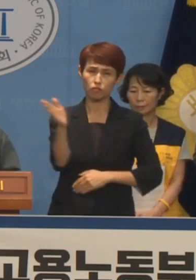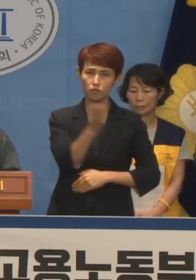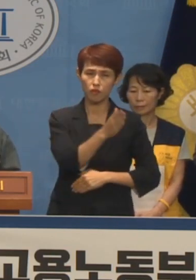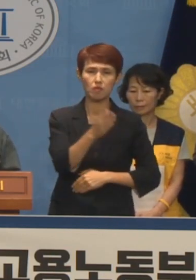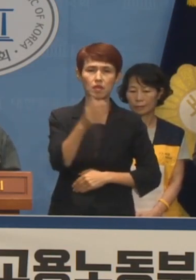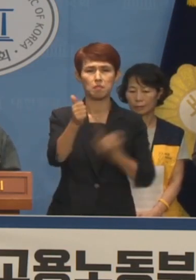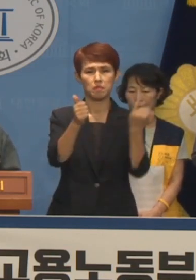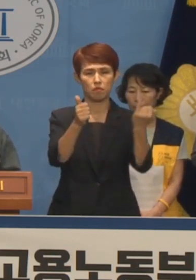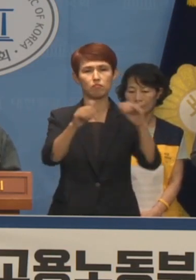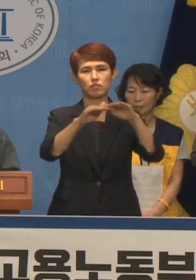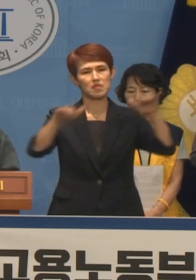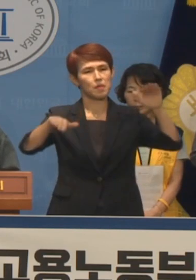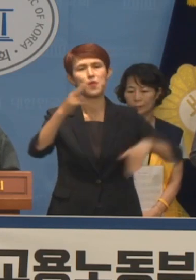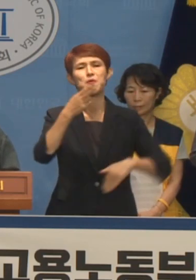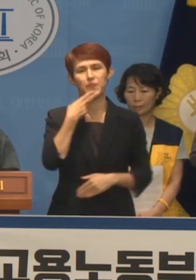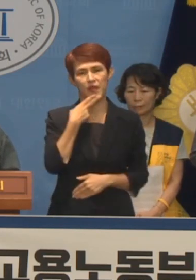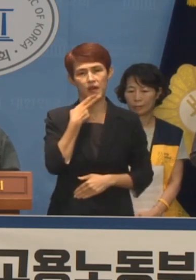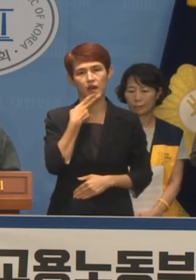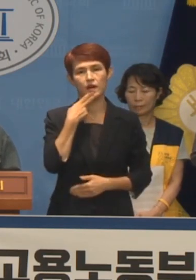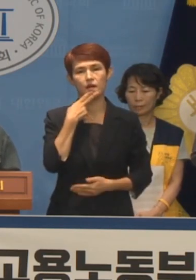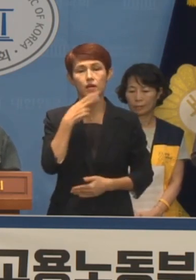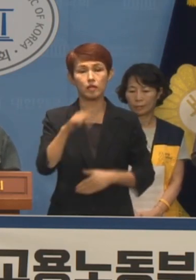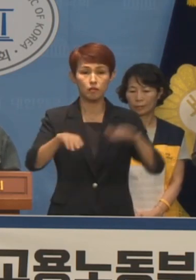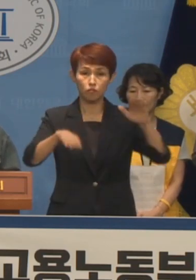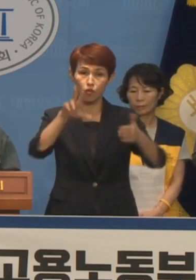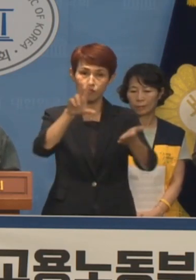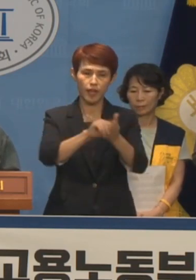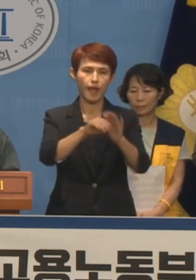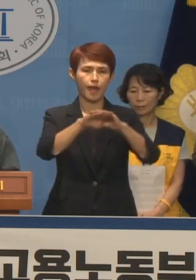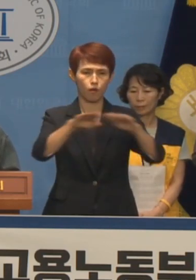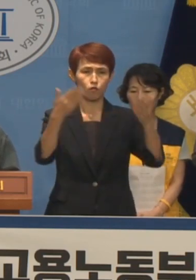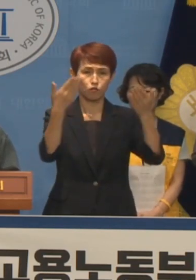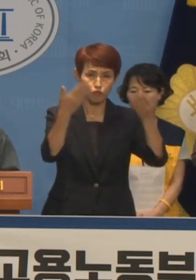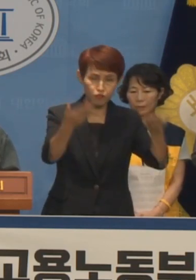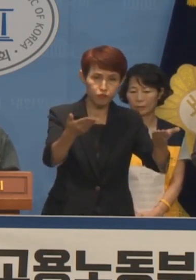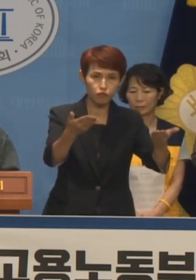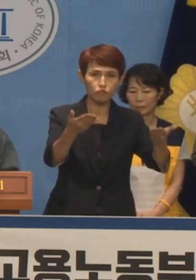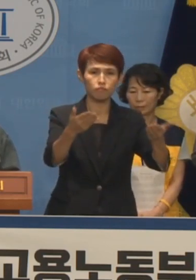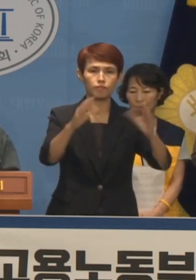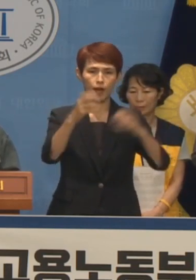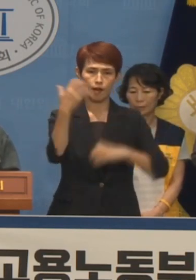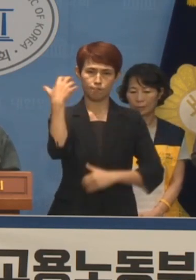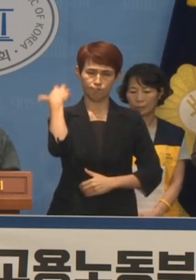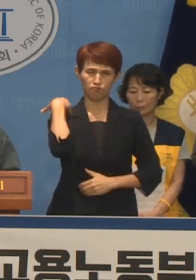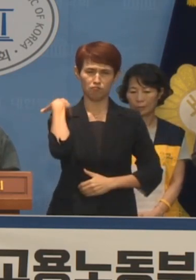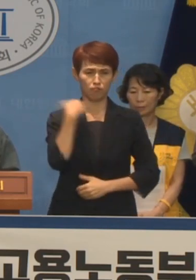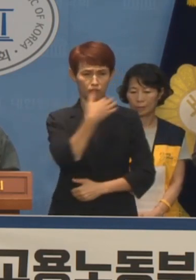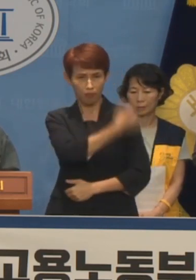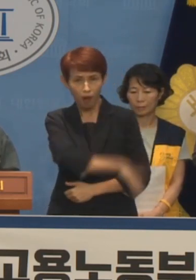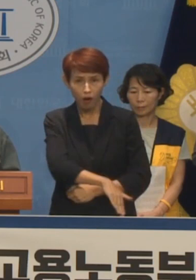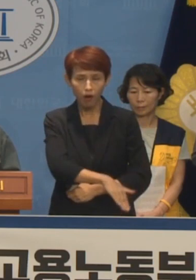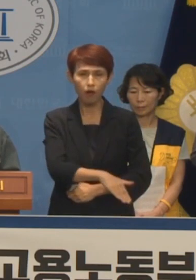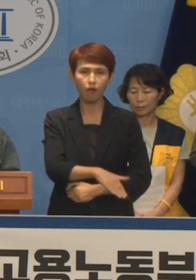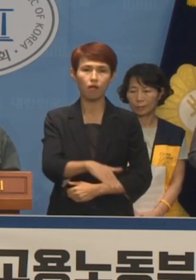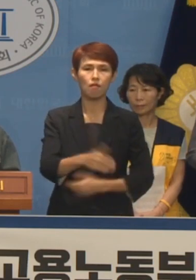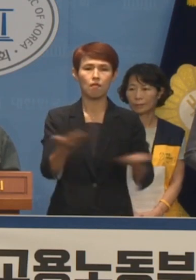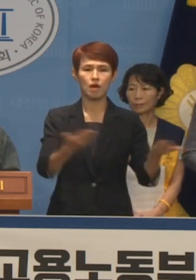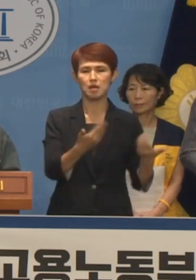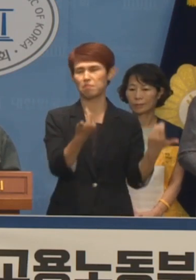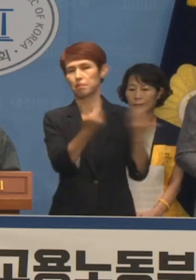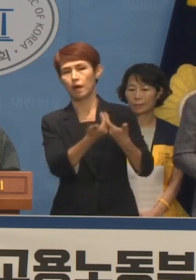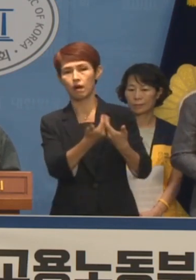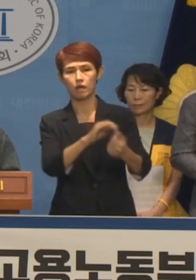성차별은 없다면서 차별을 해소하고 평등을 지향해야 할 국가의 책무는 외면하고 반노동,